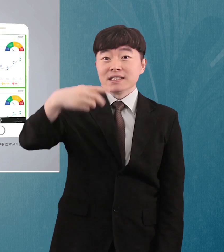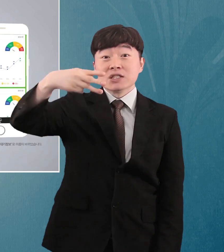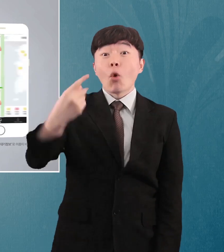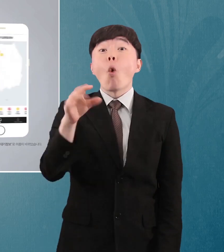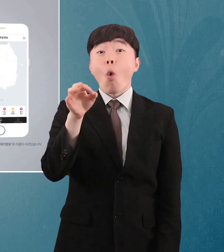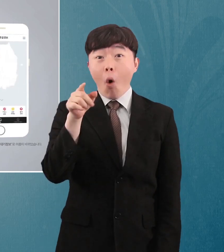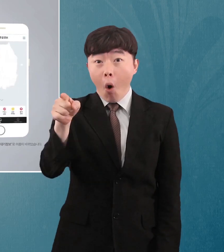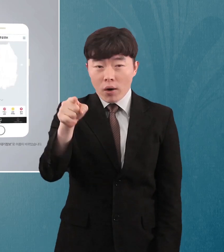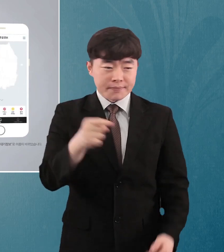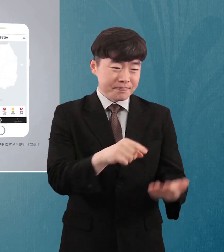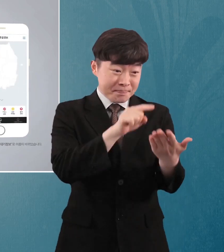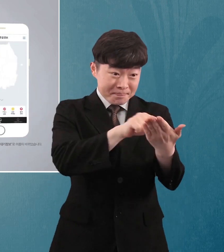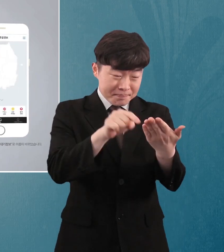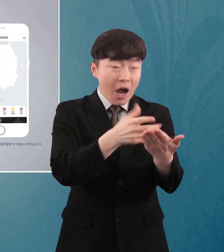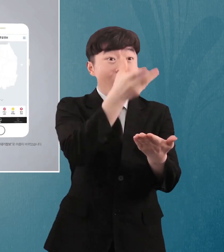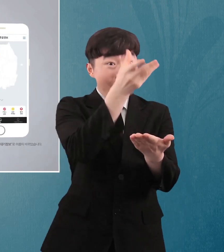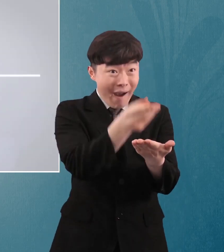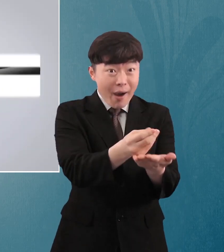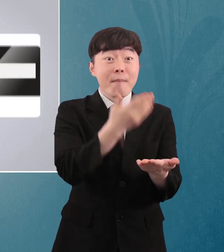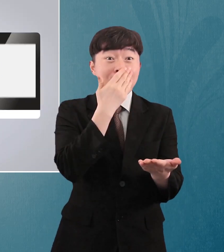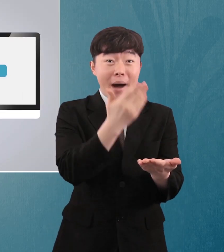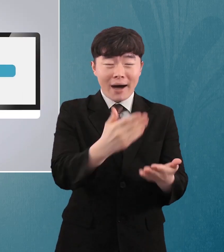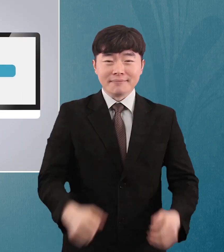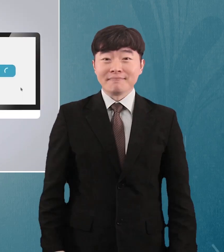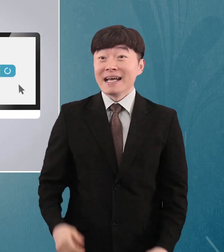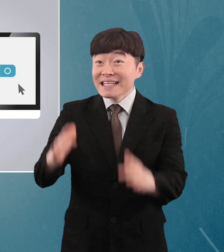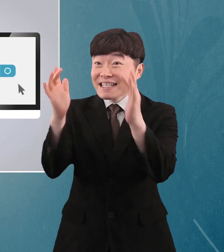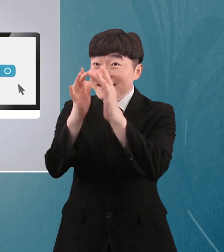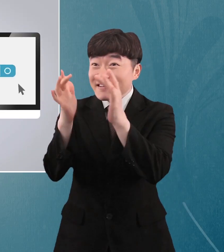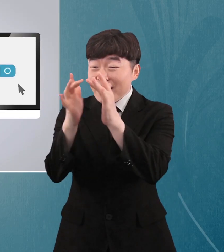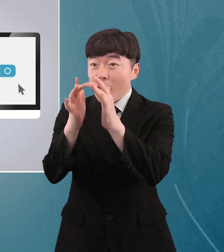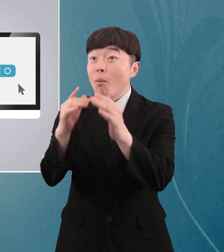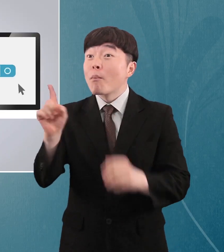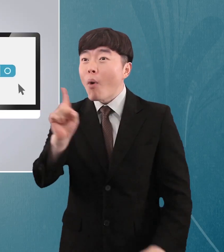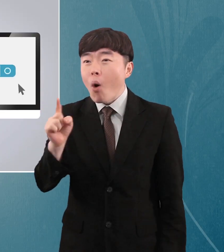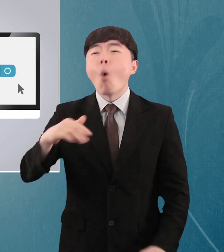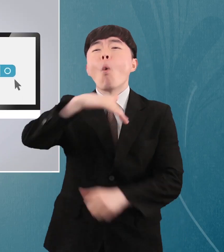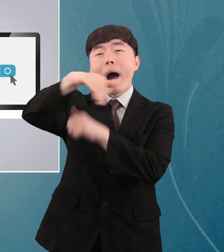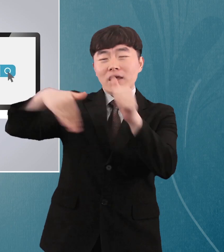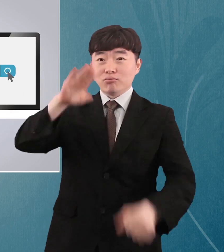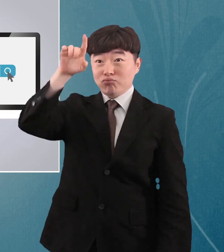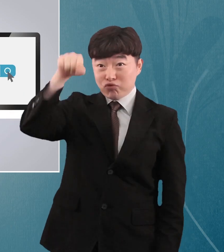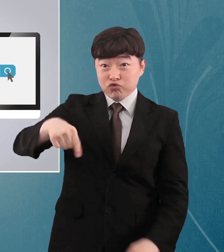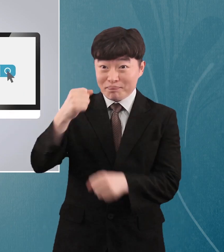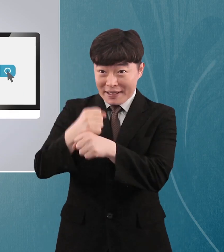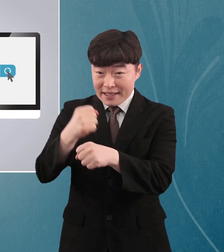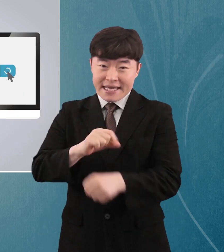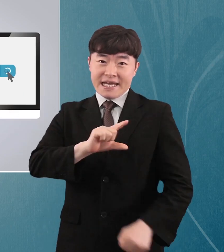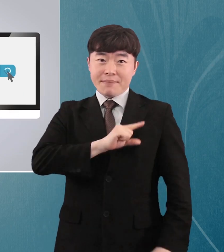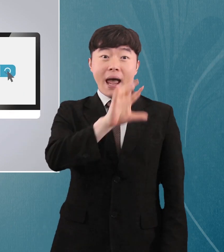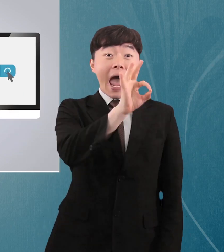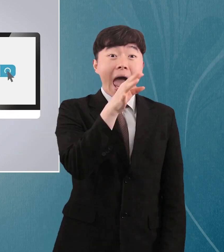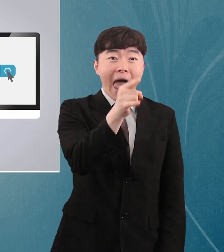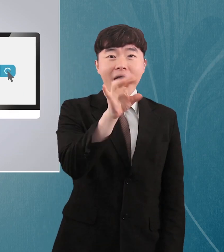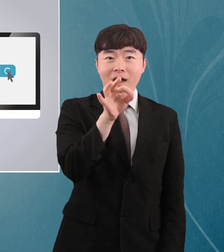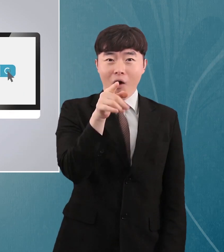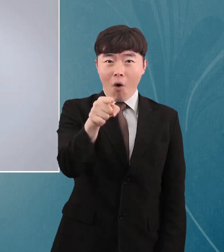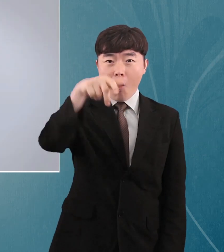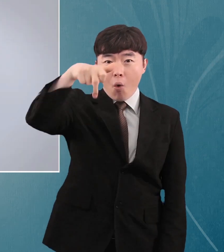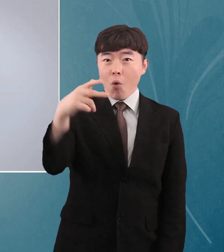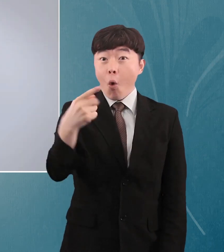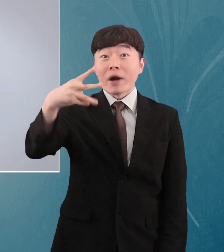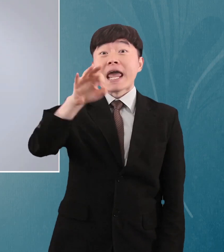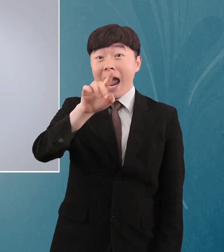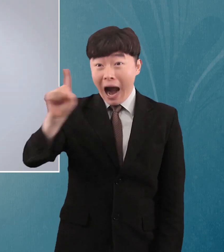우리 동네 대기질을 검색하시면 됩니다. 인터넷으로 보려면 환경부에서 운영하는 에어코리아 정보를 활용하실 수